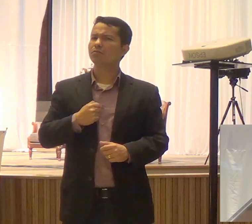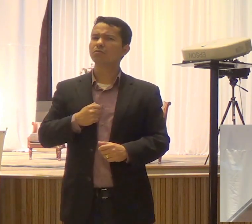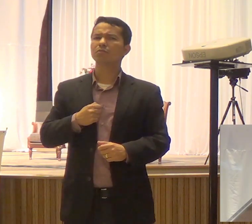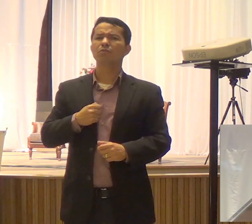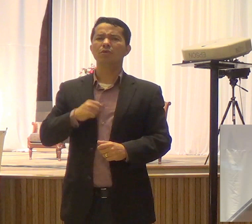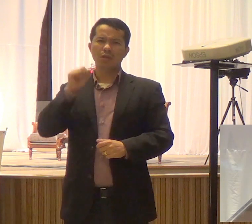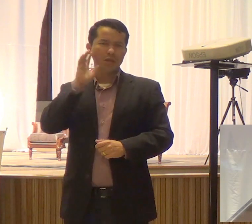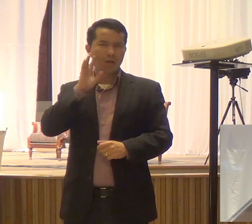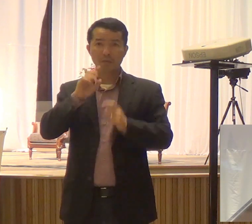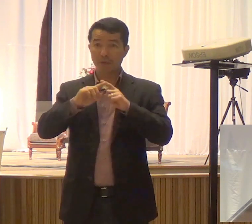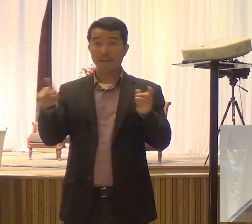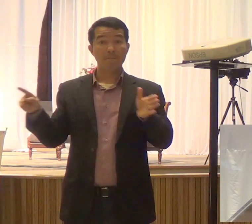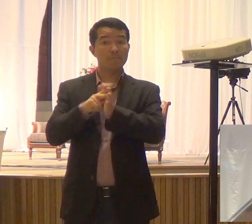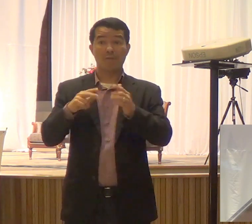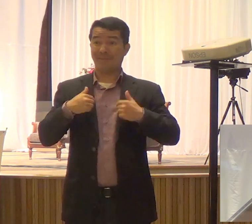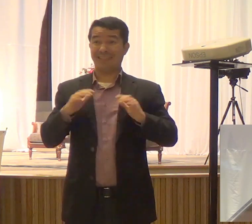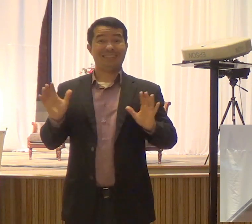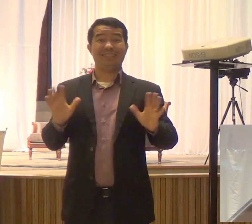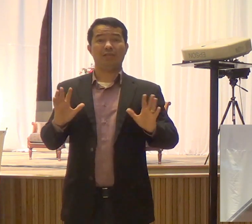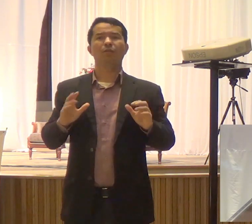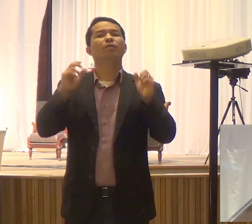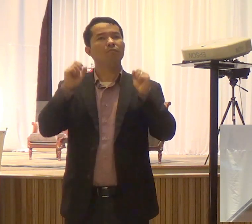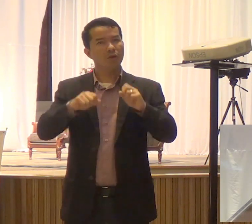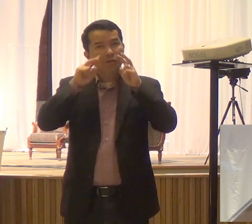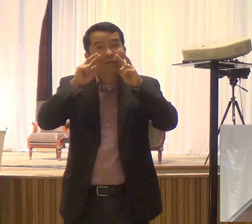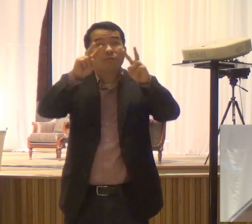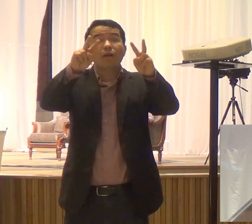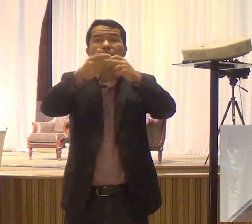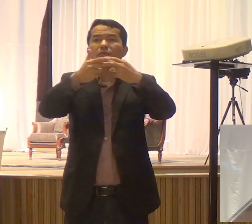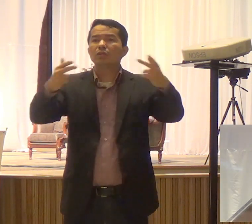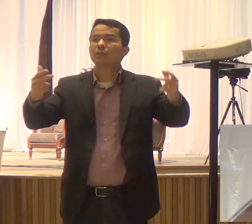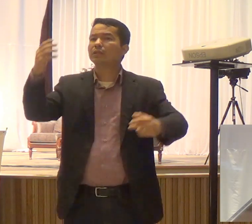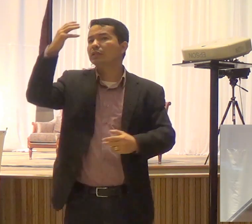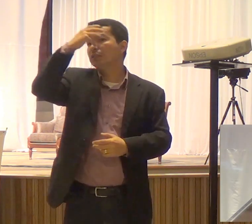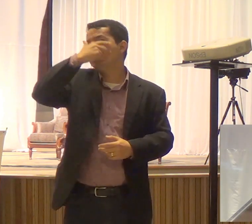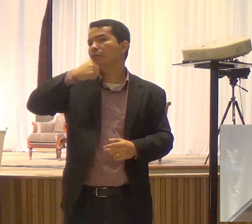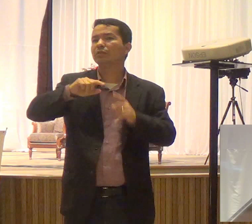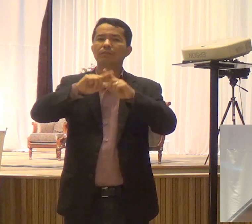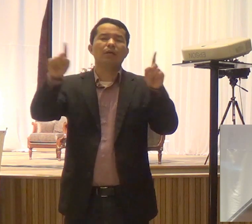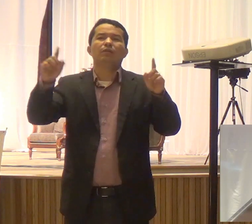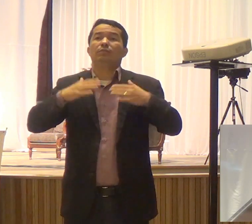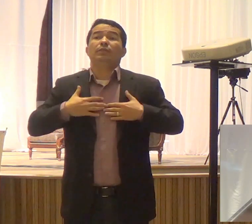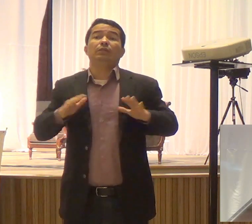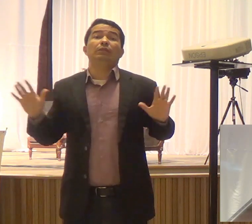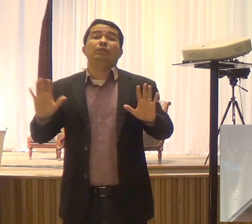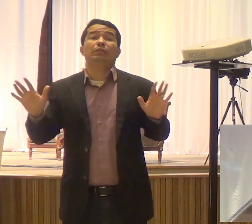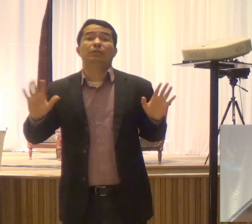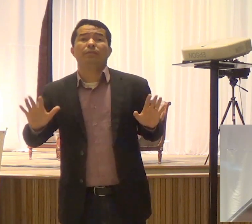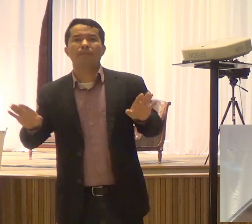seu. Onde eles podiam ver coisas lindas que não eram suas. Onde eles contemplavam